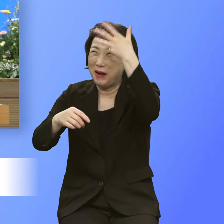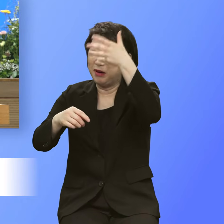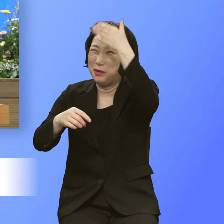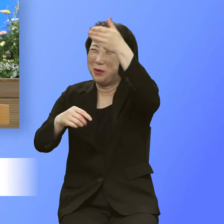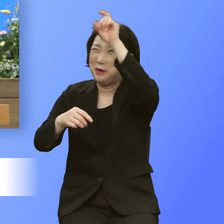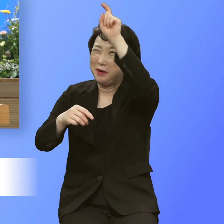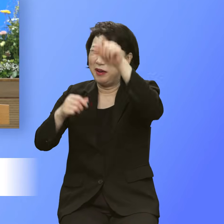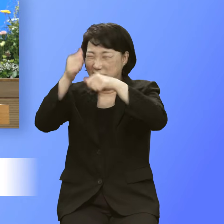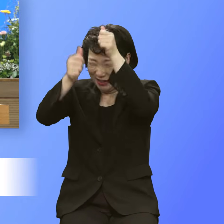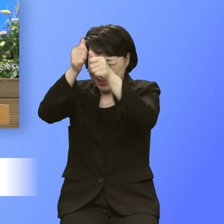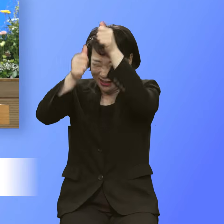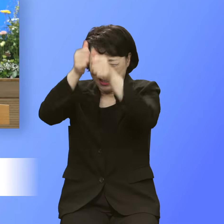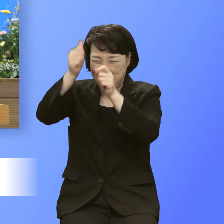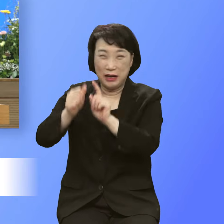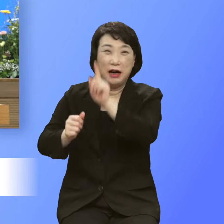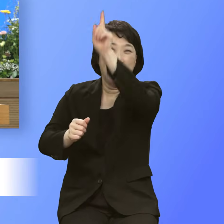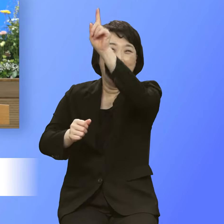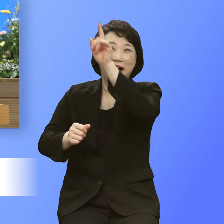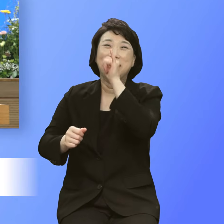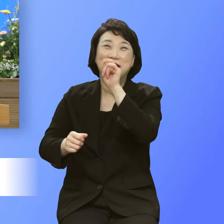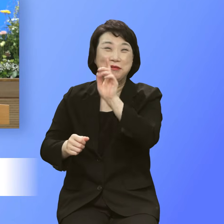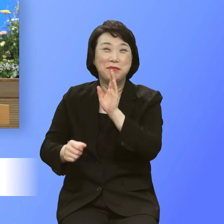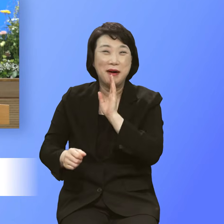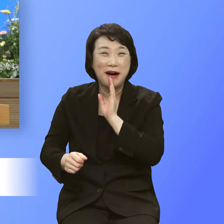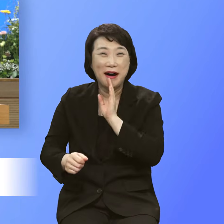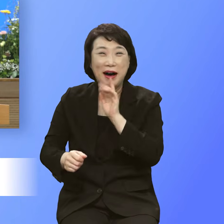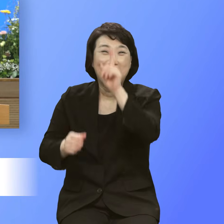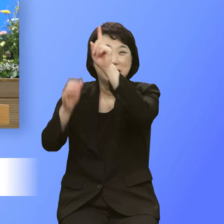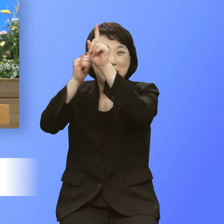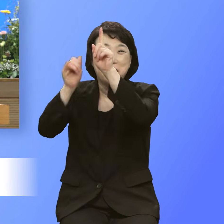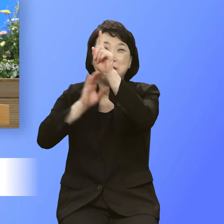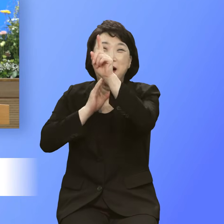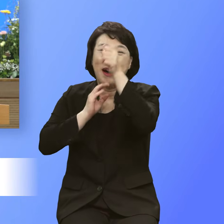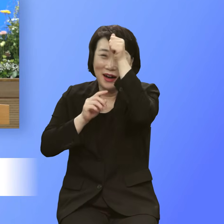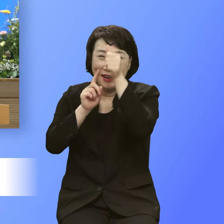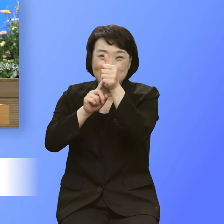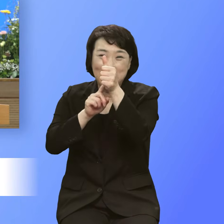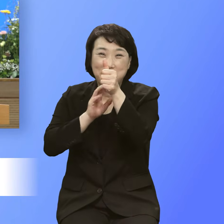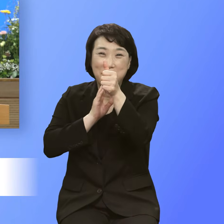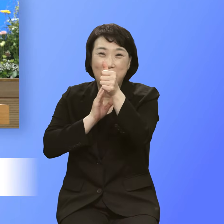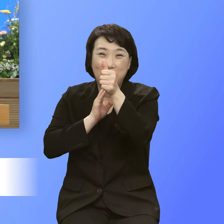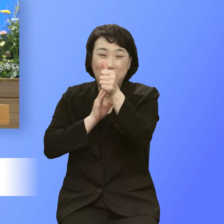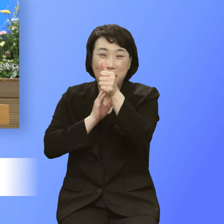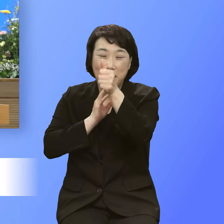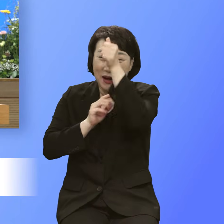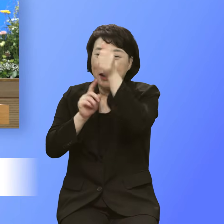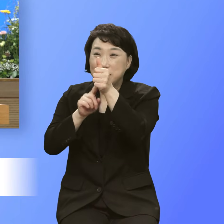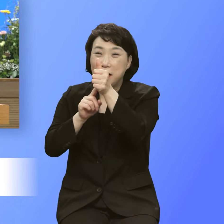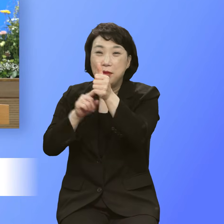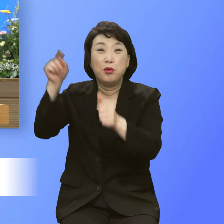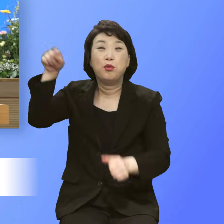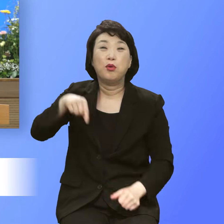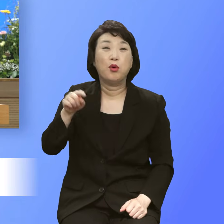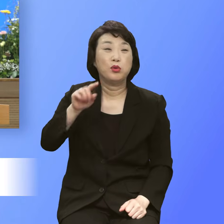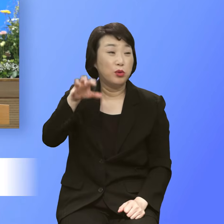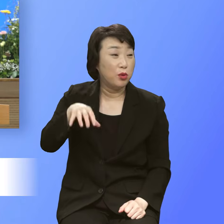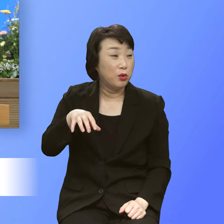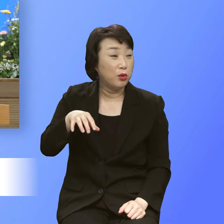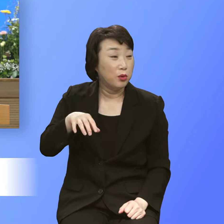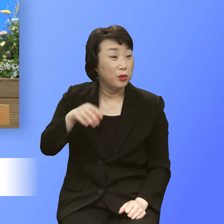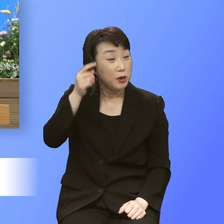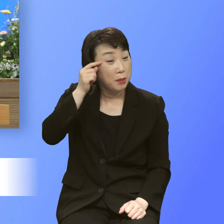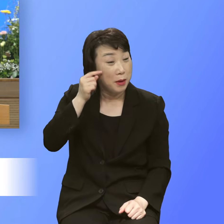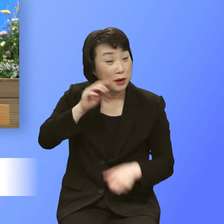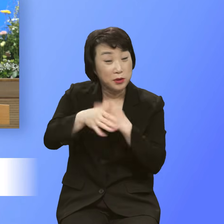10대조 올라가다 보면 그럼 사람이 한 사람밖에 없을 텐데 그 사람 어디서 왔는가?